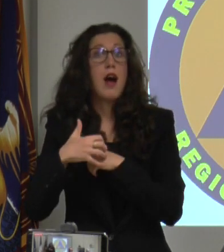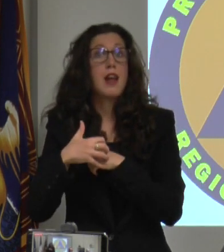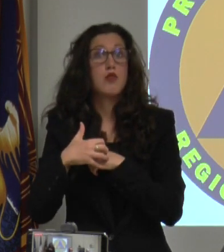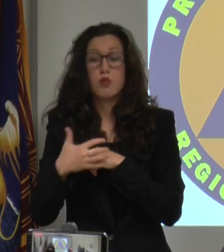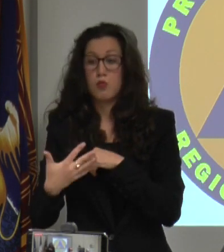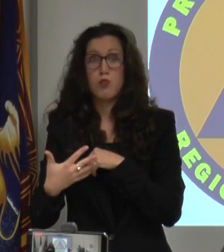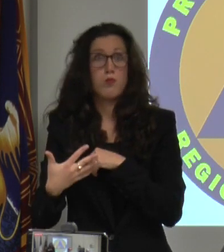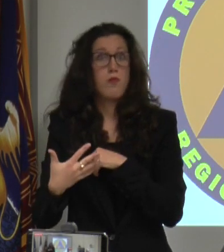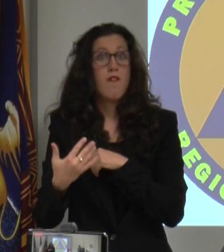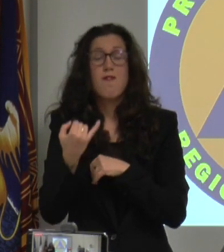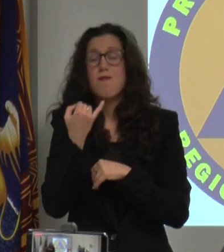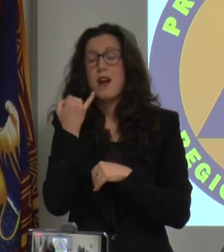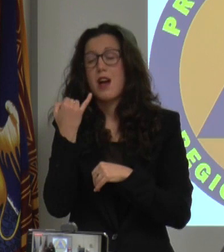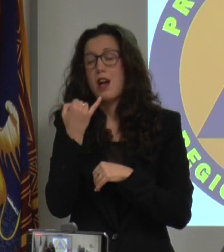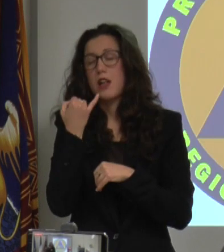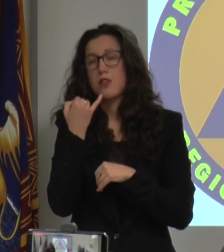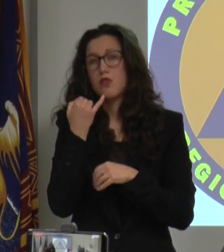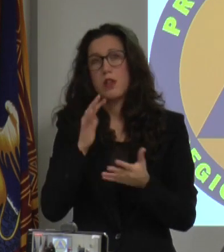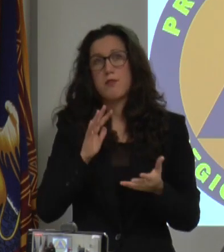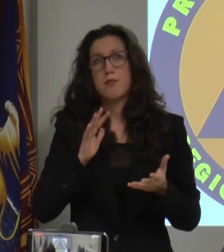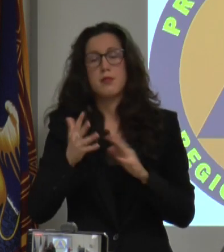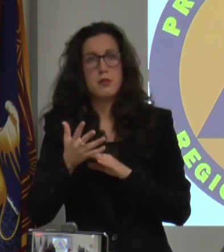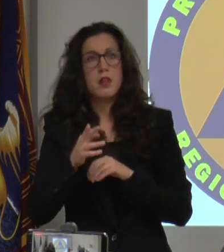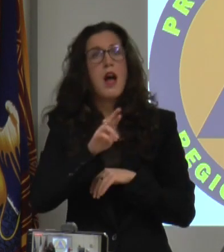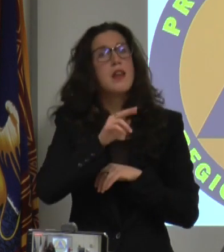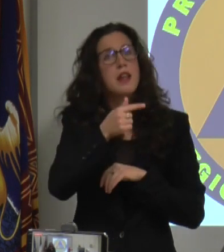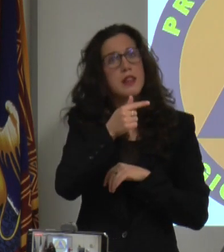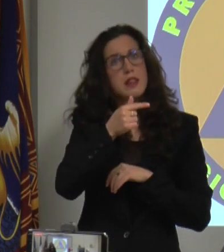anche se il nostro era i conti andato 129